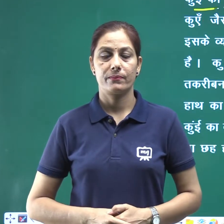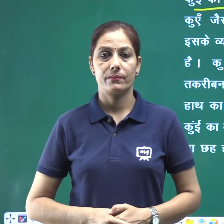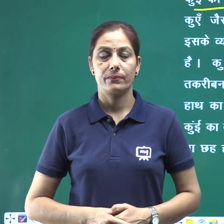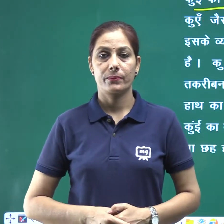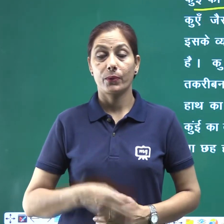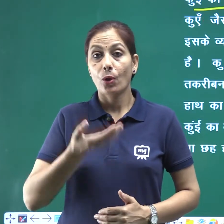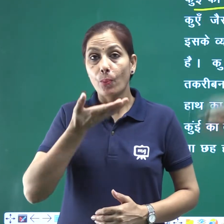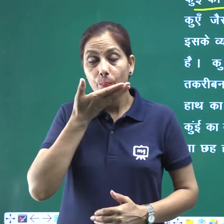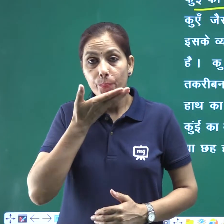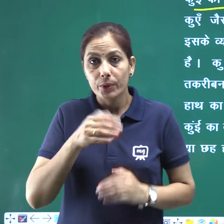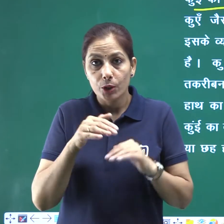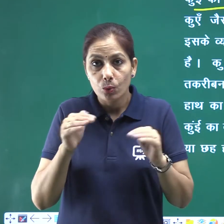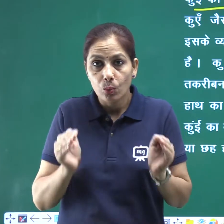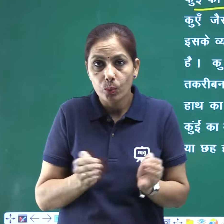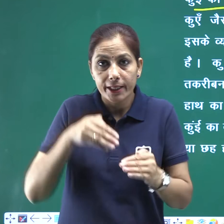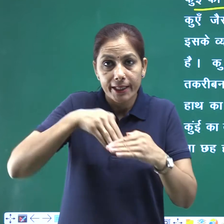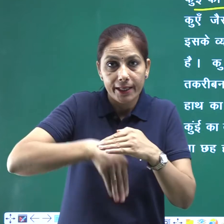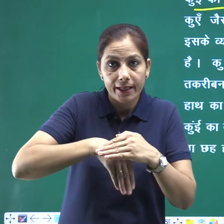कुएं की गहराई